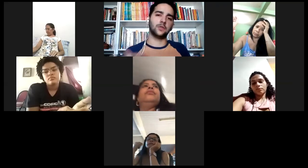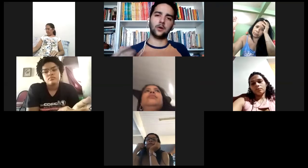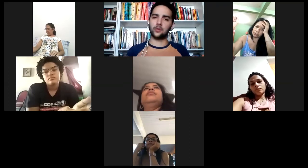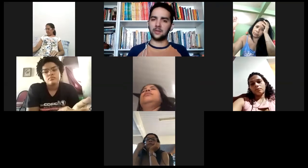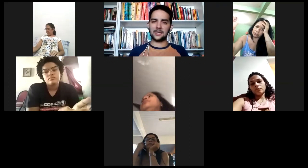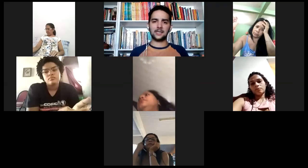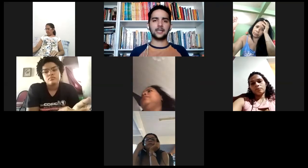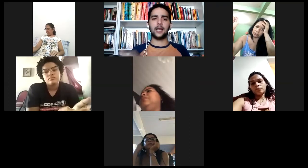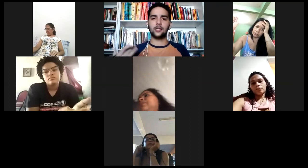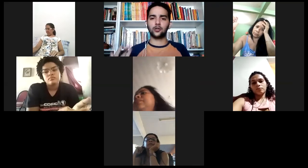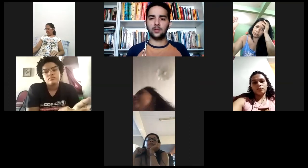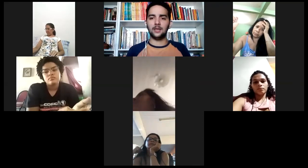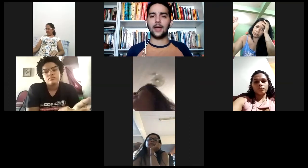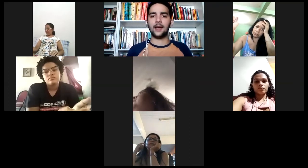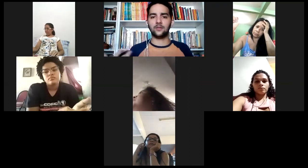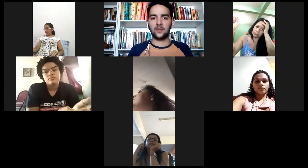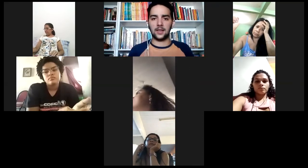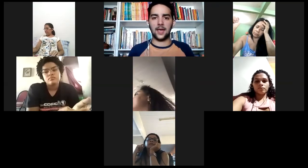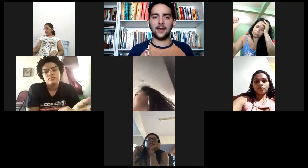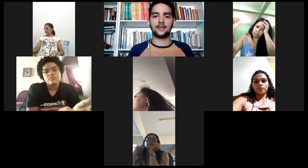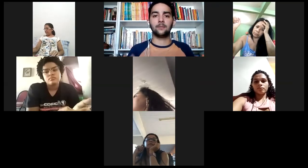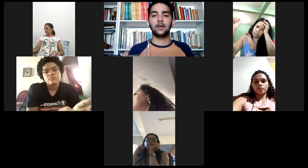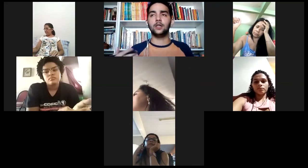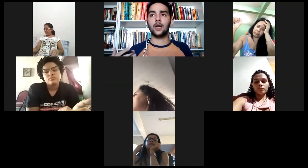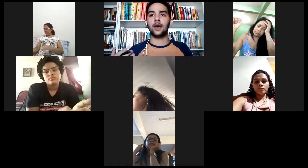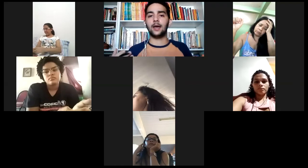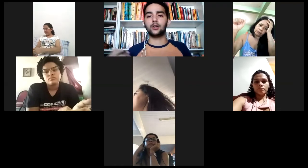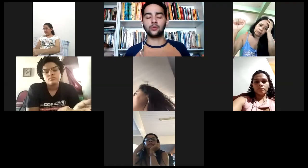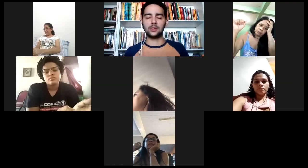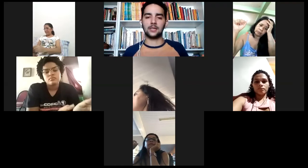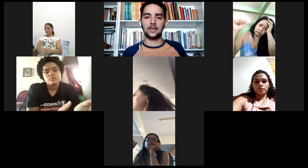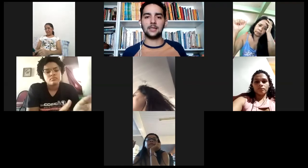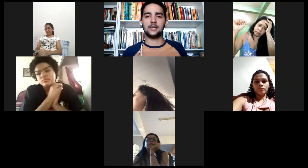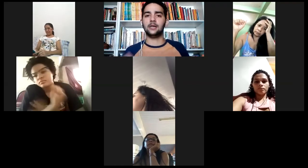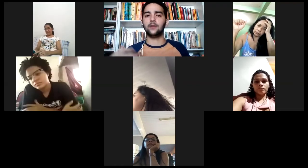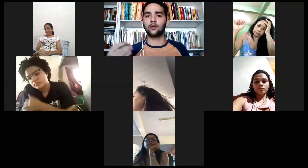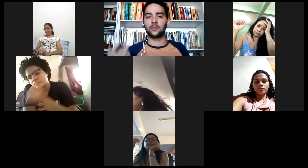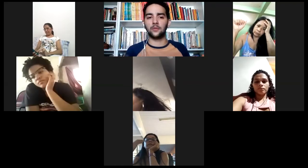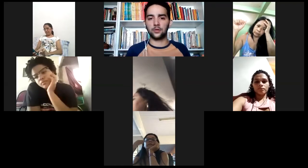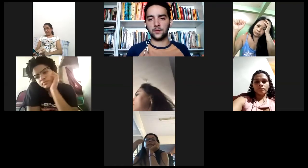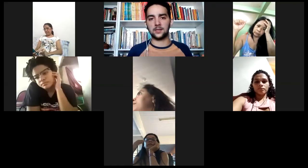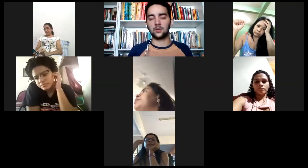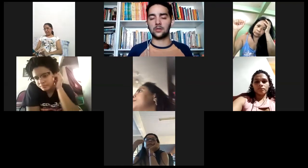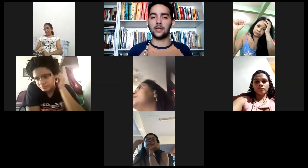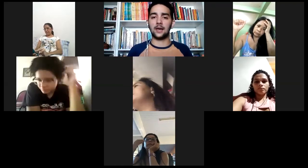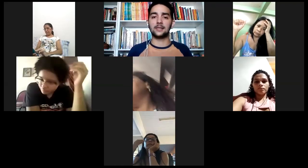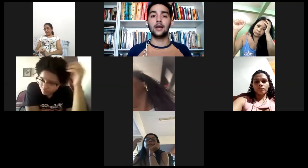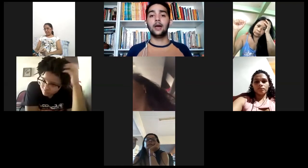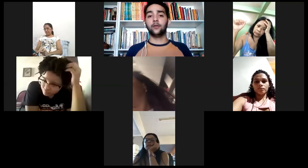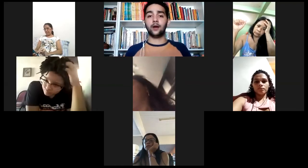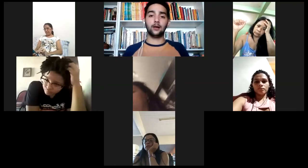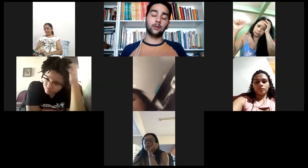em que a gente falou sobre IST, sobre INES, FENES, Instituto Santa Terezinha, falou sobre filosofias